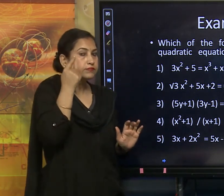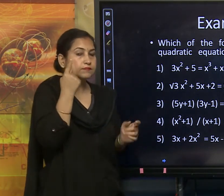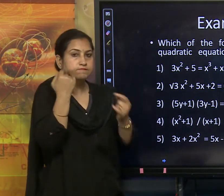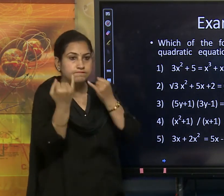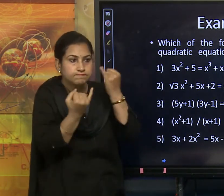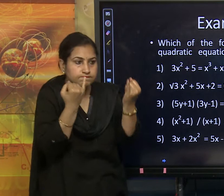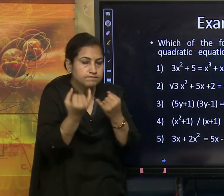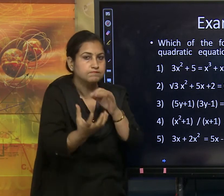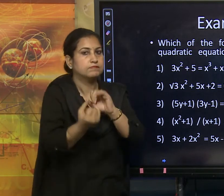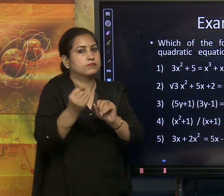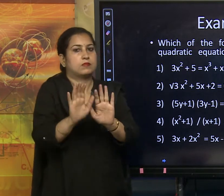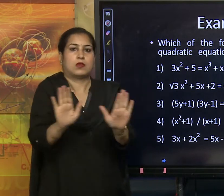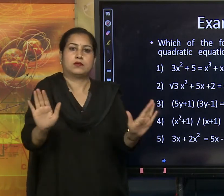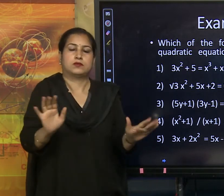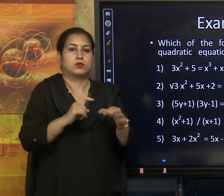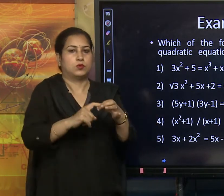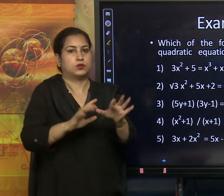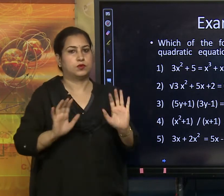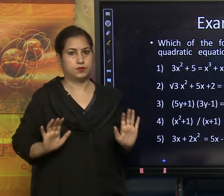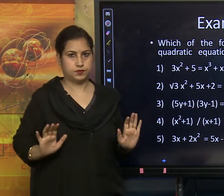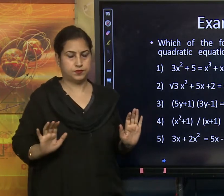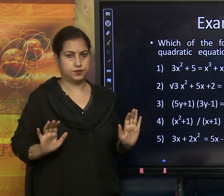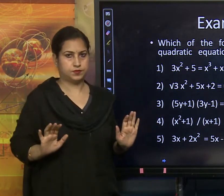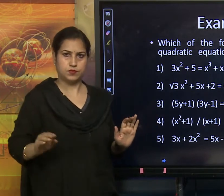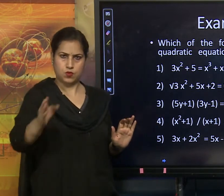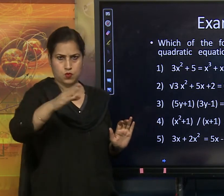नहीं। आपको ये अपने आप देख करके बस पहचानना है।